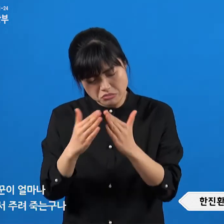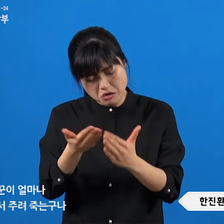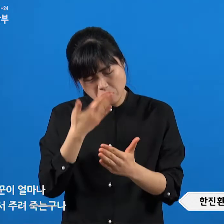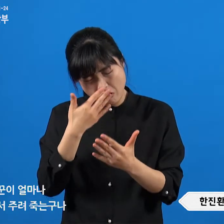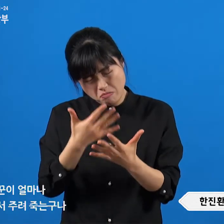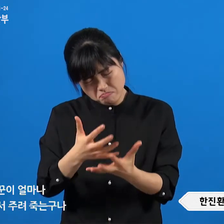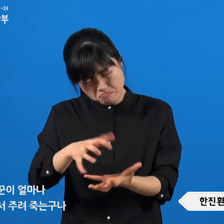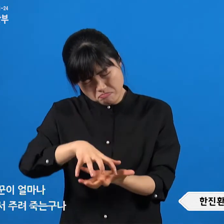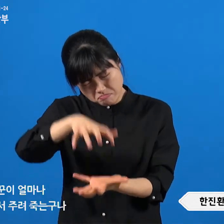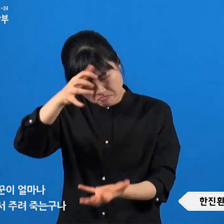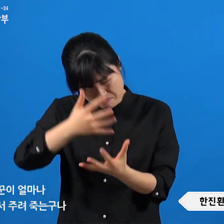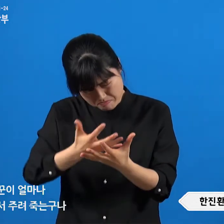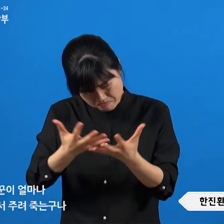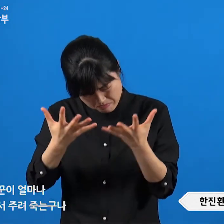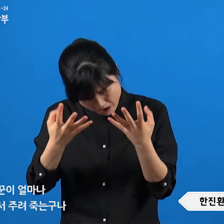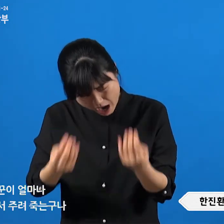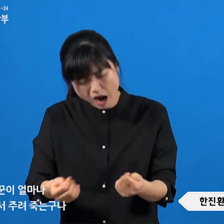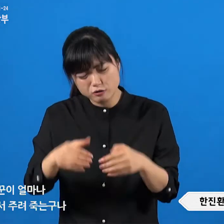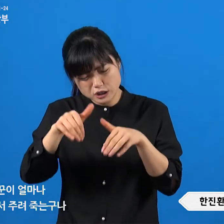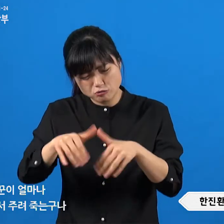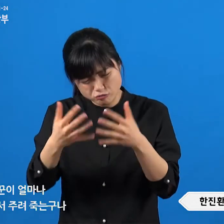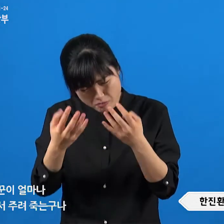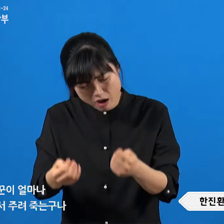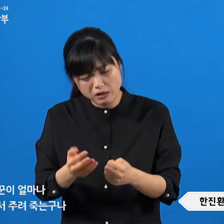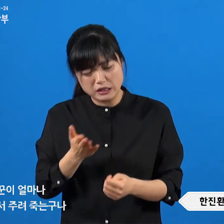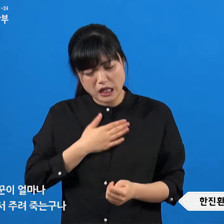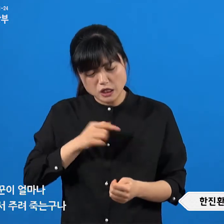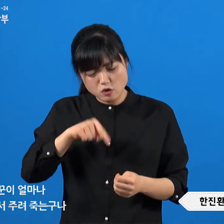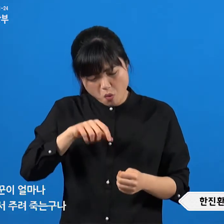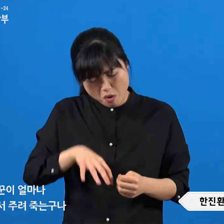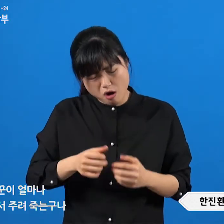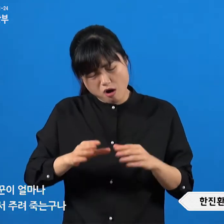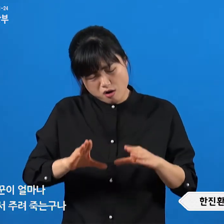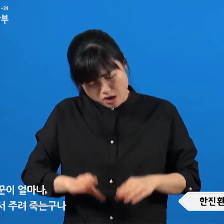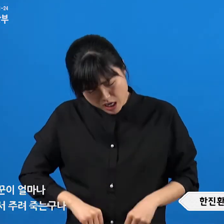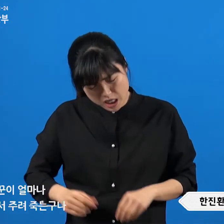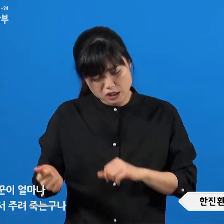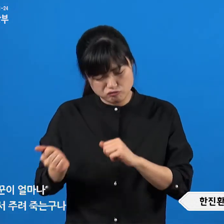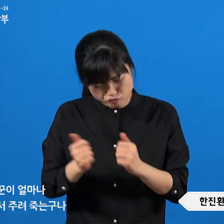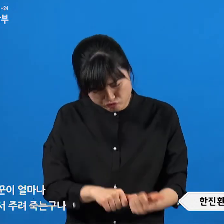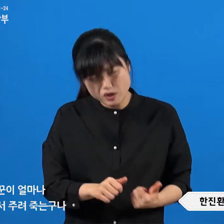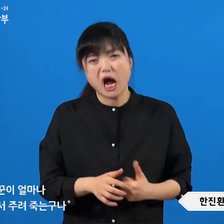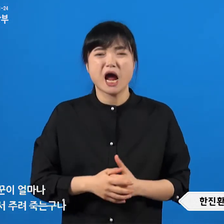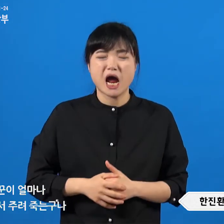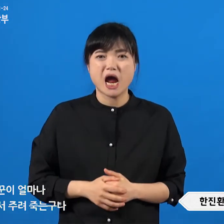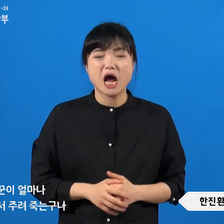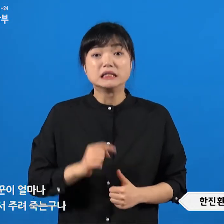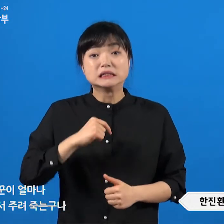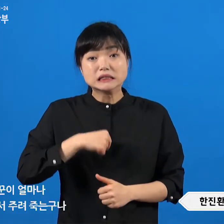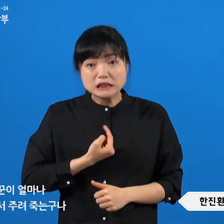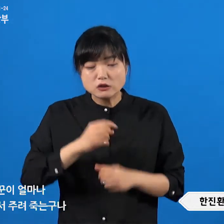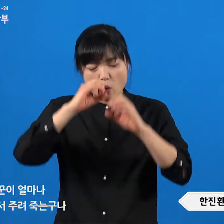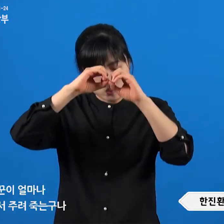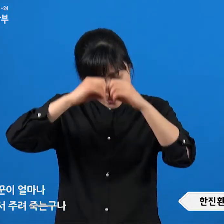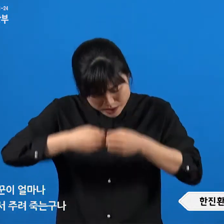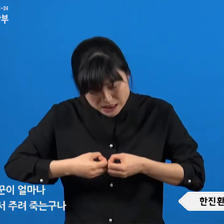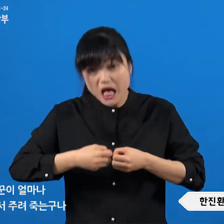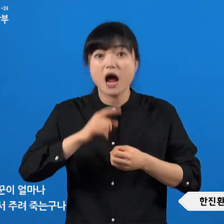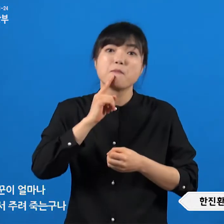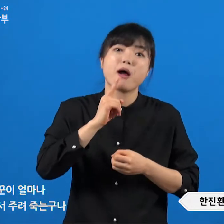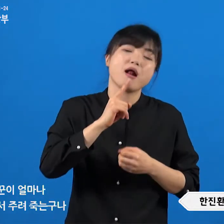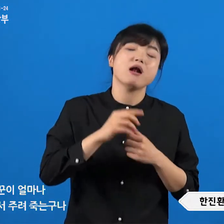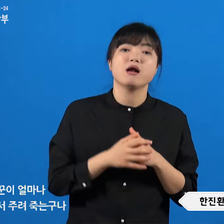풍족한 품꾼이 얼마나 많은가, 나는 여기서 줄여 죽는구나. 여기 스스로 돌이켜 하는